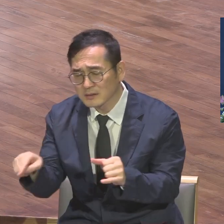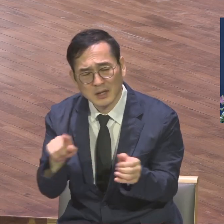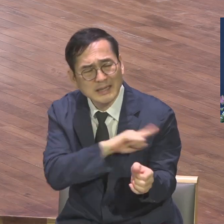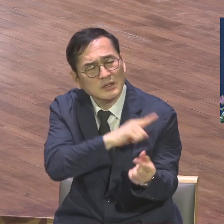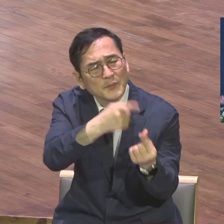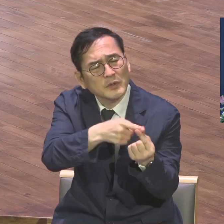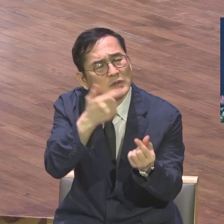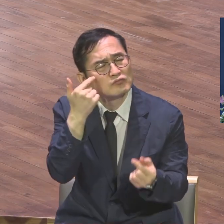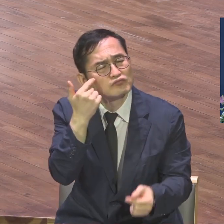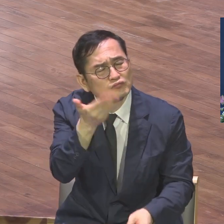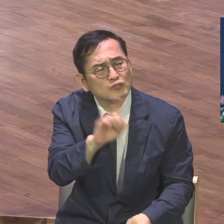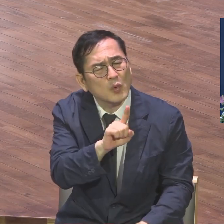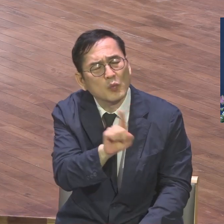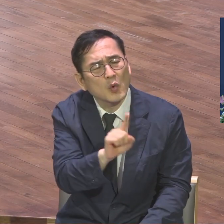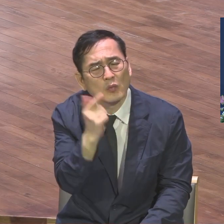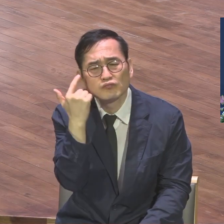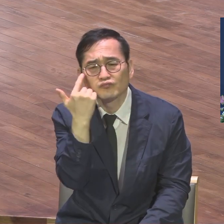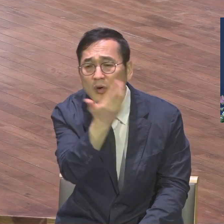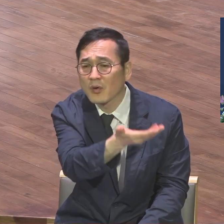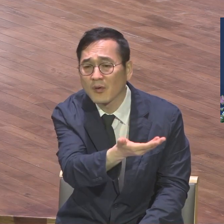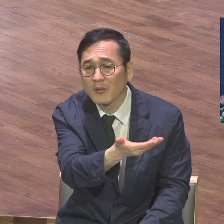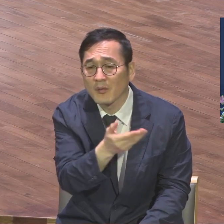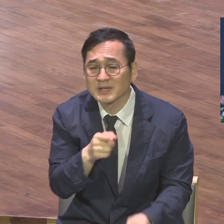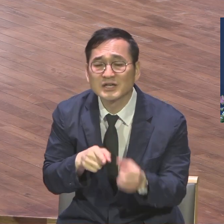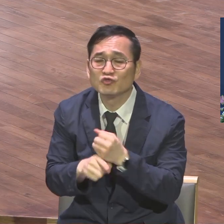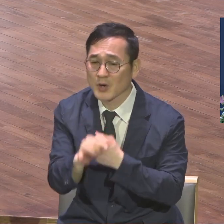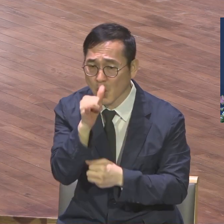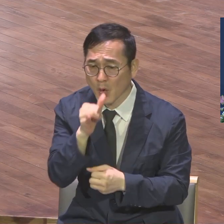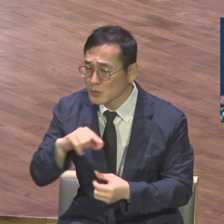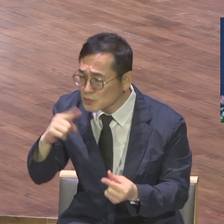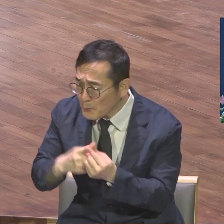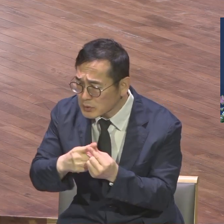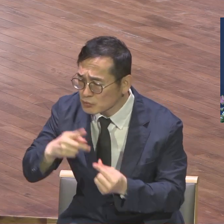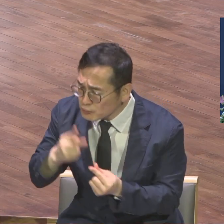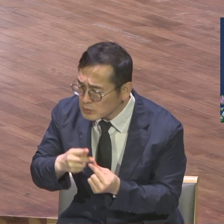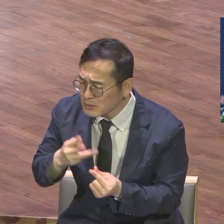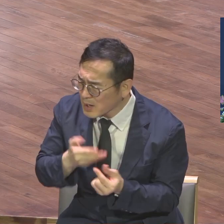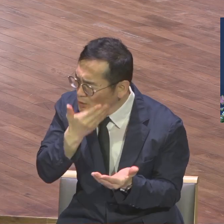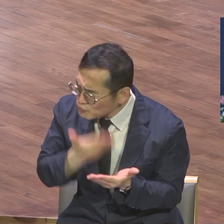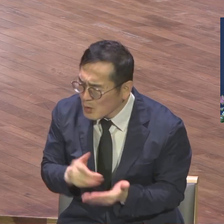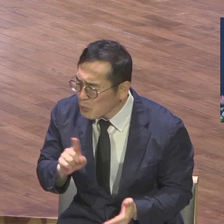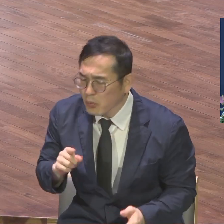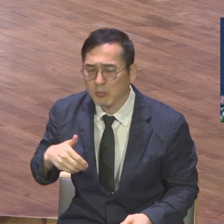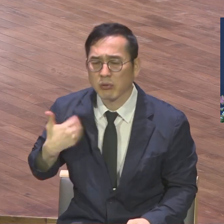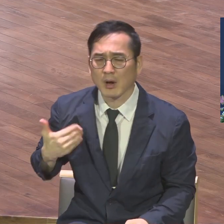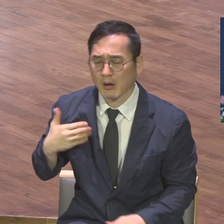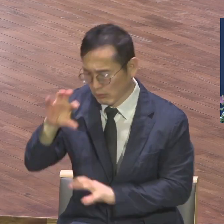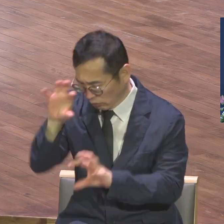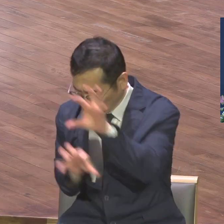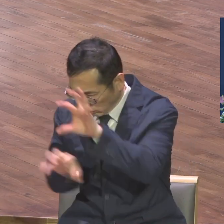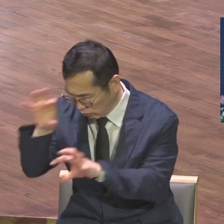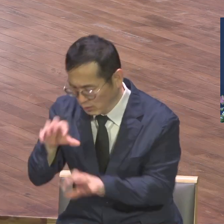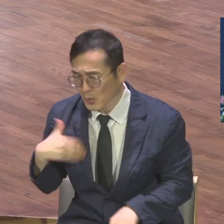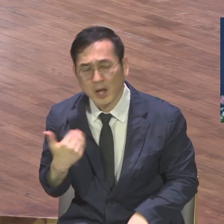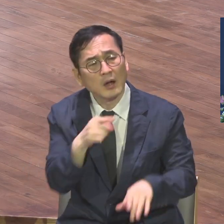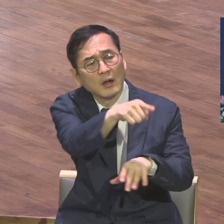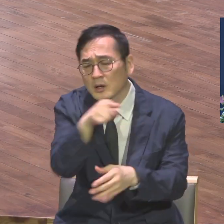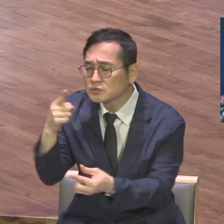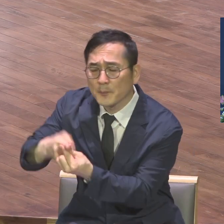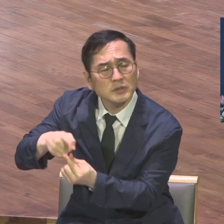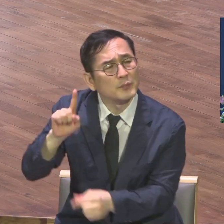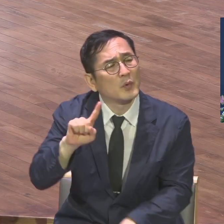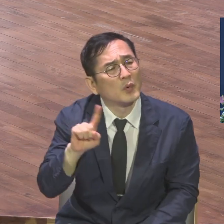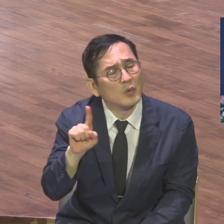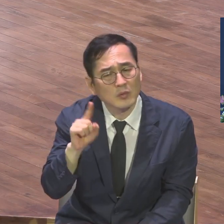질문했는데 충분히 이해가 되죠. 뭐가 첫째인지 도대체 모르겠다는 얘기예요. 그리고 선생님은 뭐가